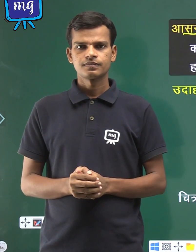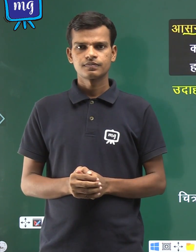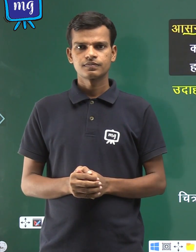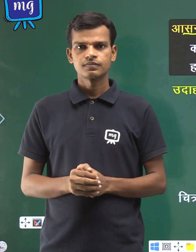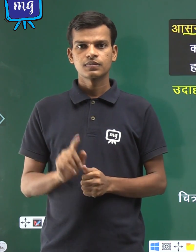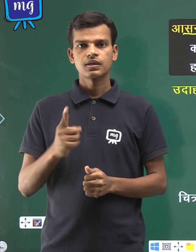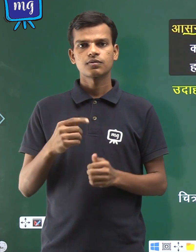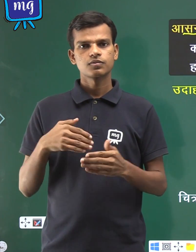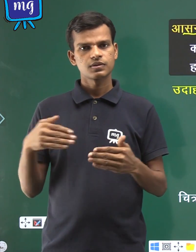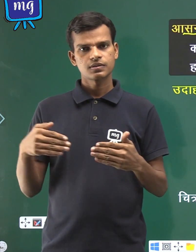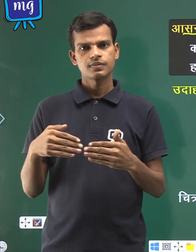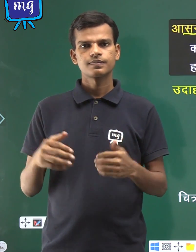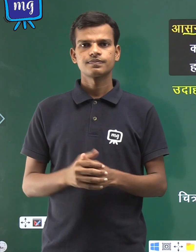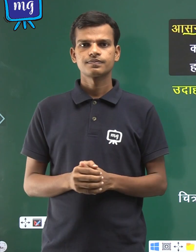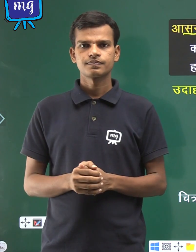एक दूसरे से